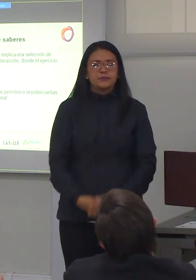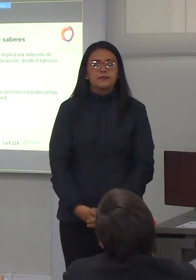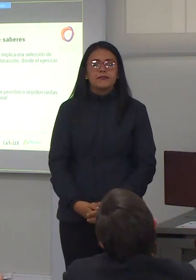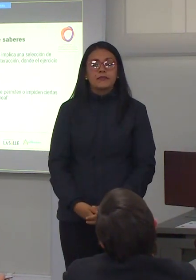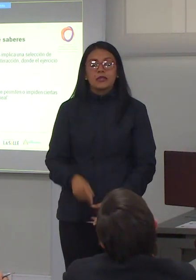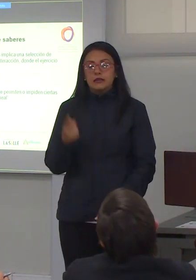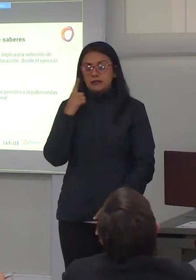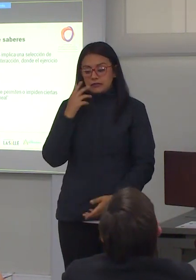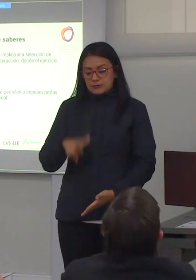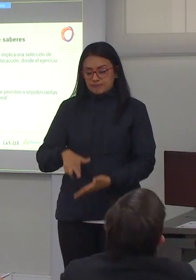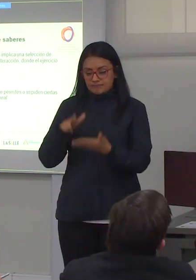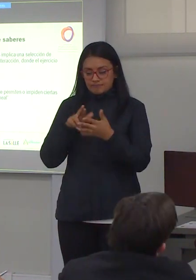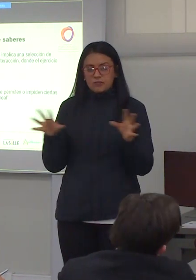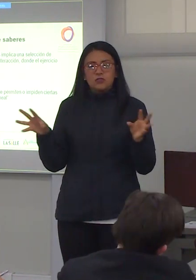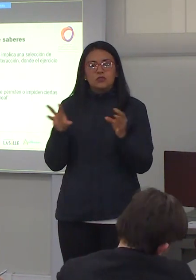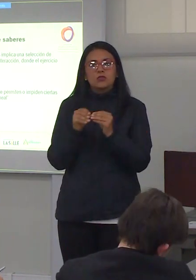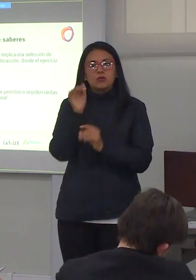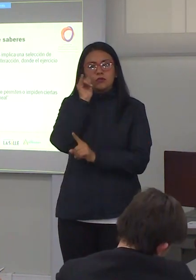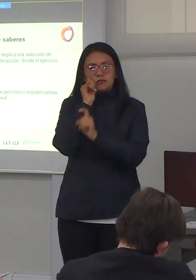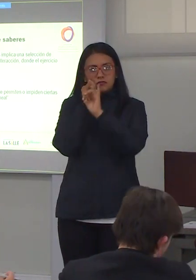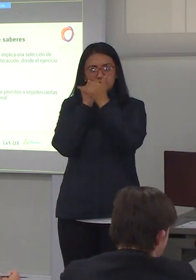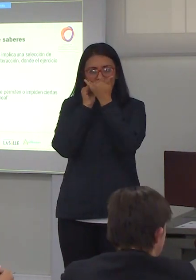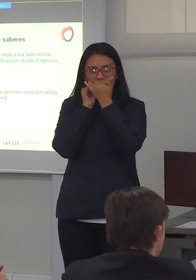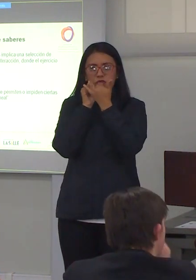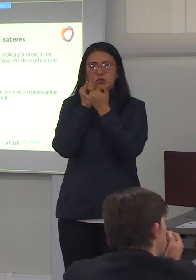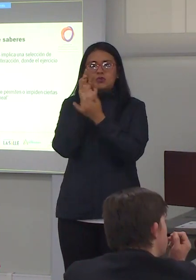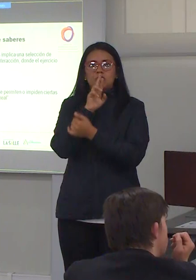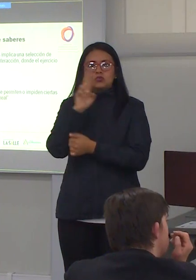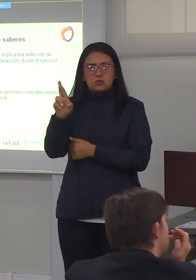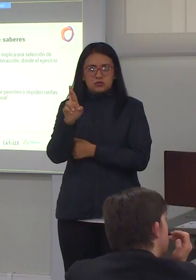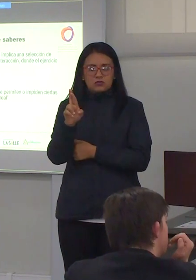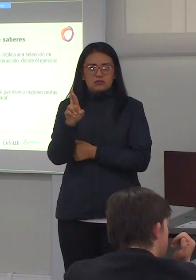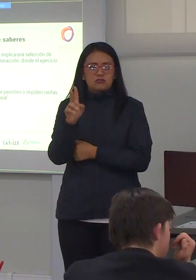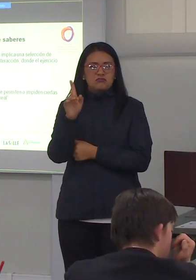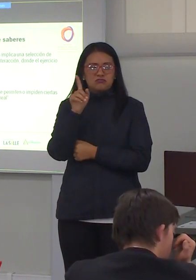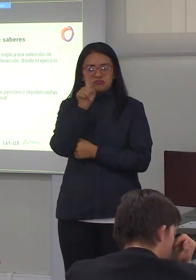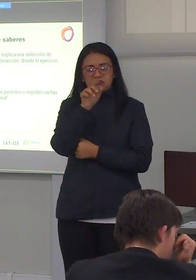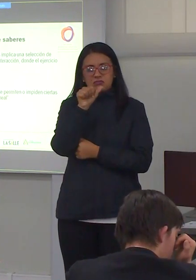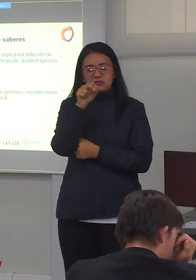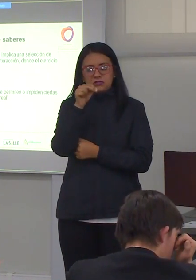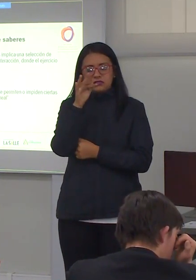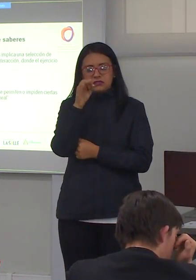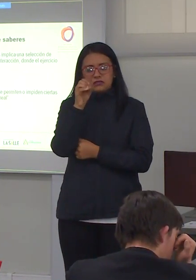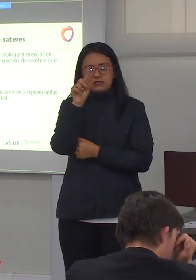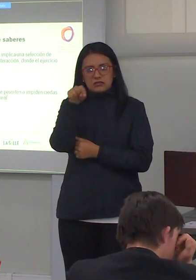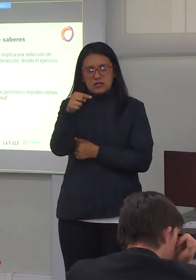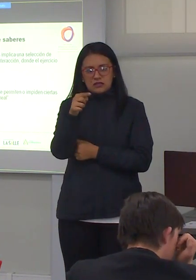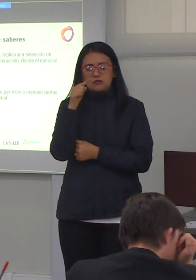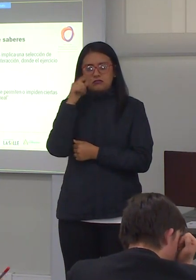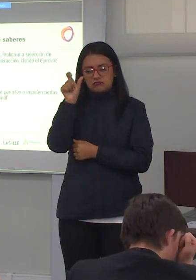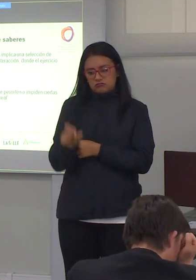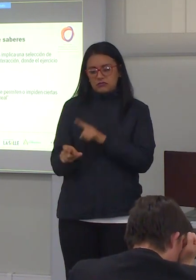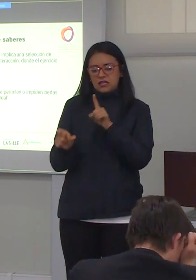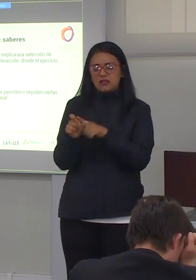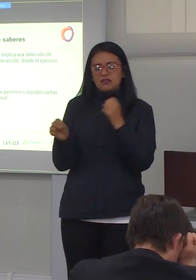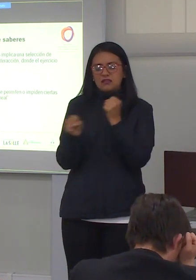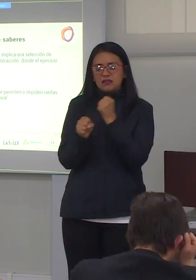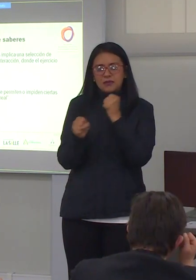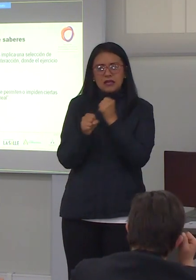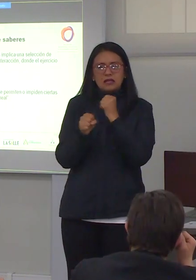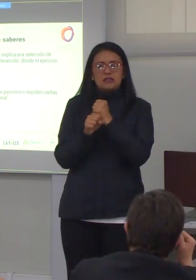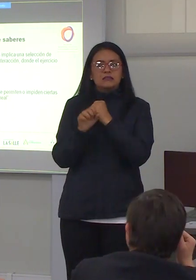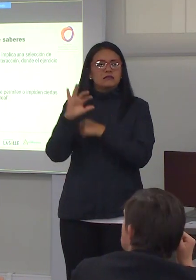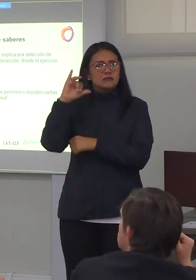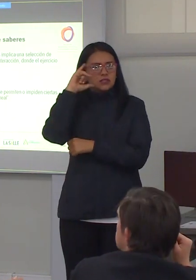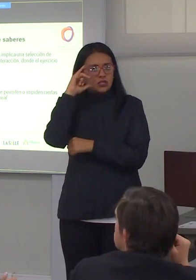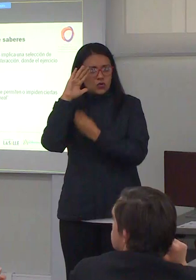retomamos acá todo lo que es epistemología del sur en el caso de Santos que es quien trabaja todo lo que es ecología